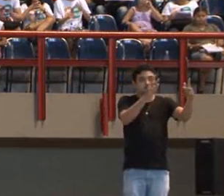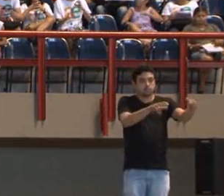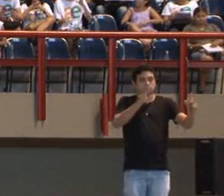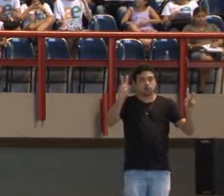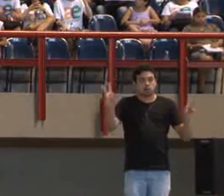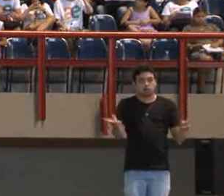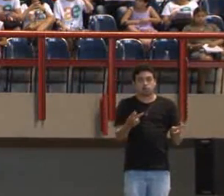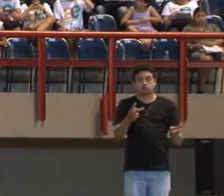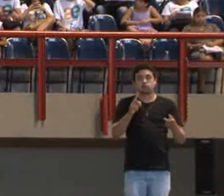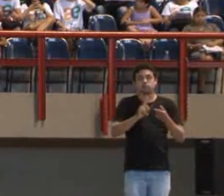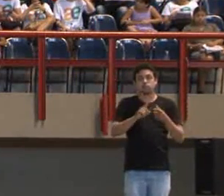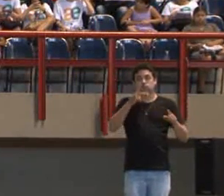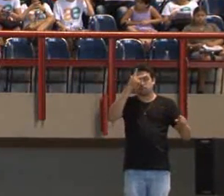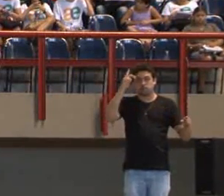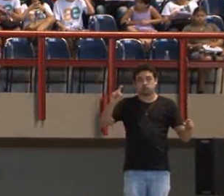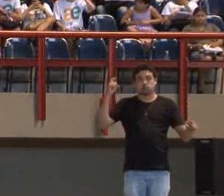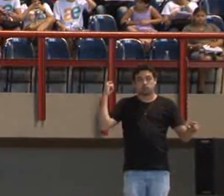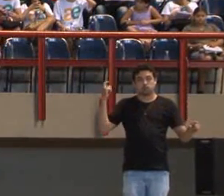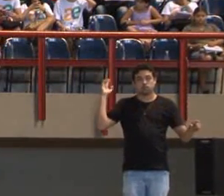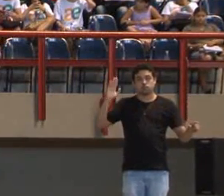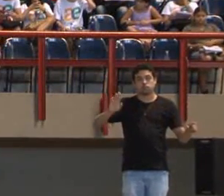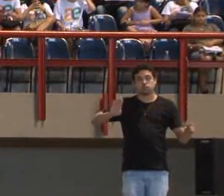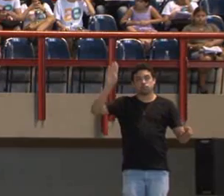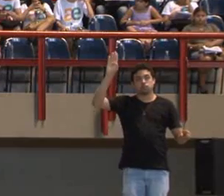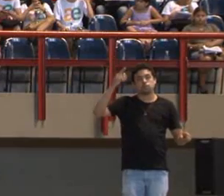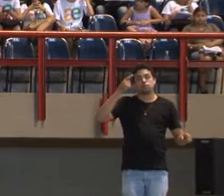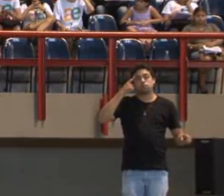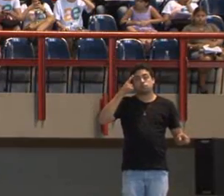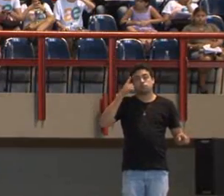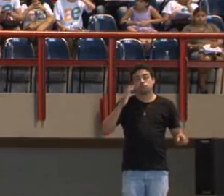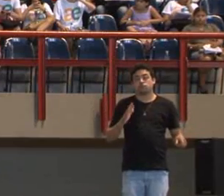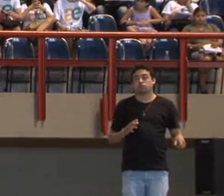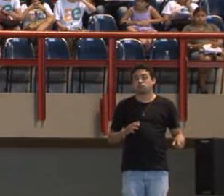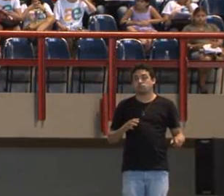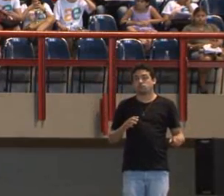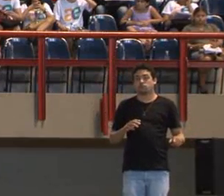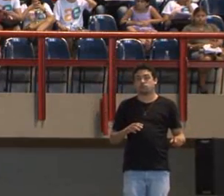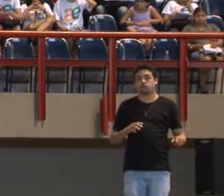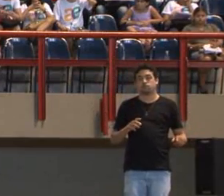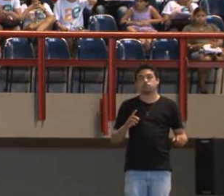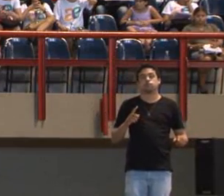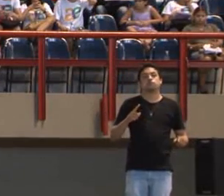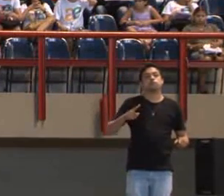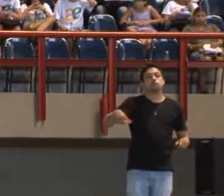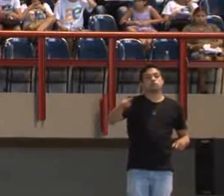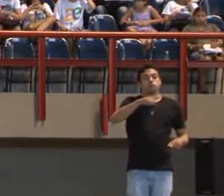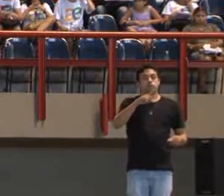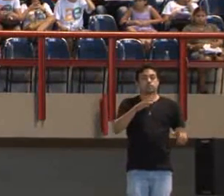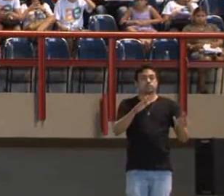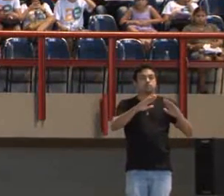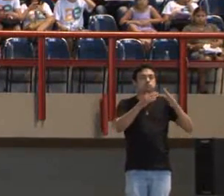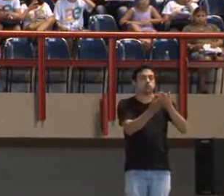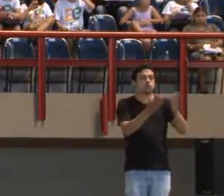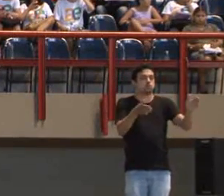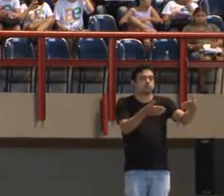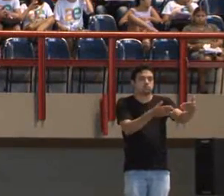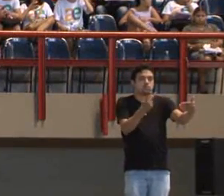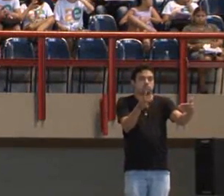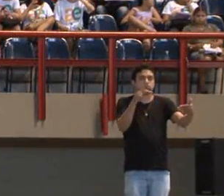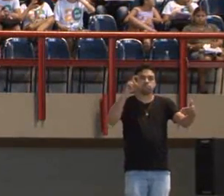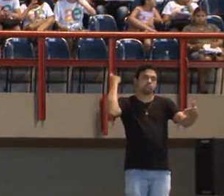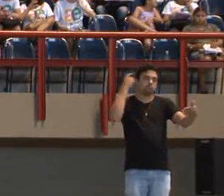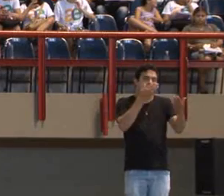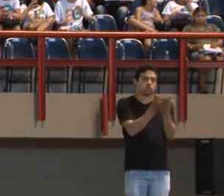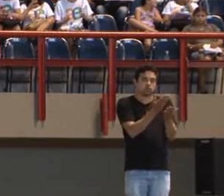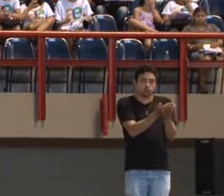e quem já tiver passado por isso, levanta o braço só para ver se eu estou errado. Você estava lá na sua escola, seja lá onde você estudou ou